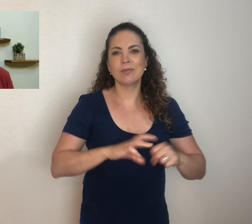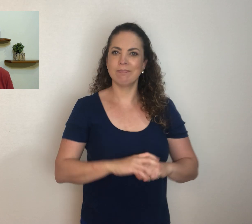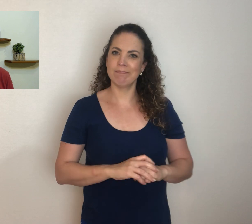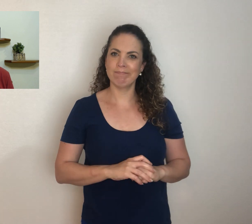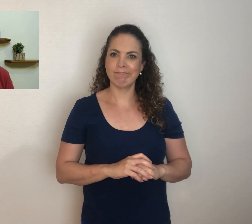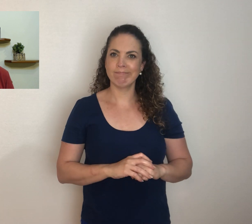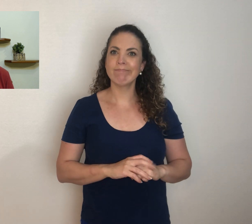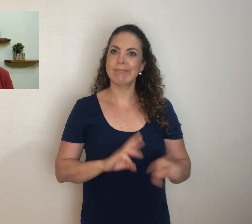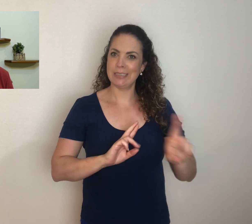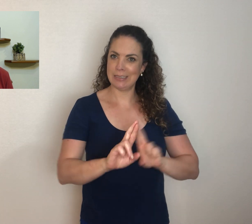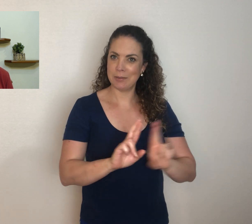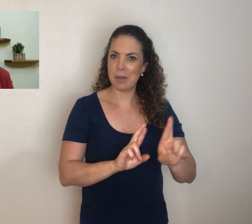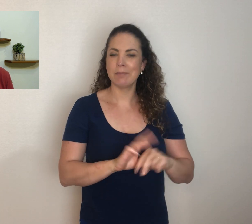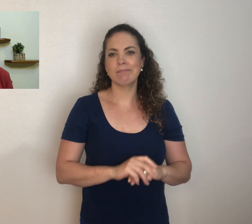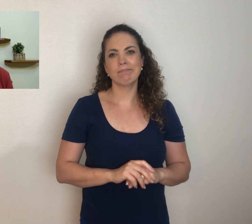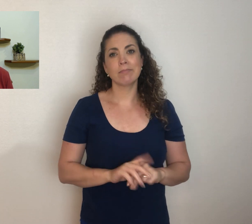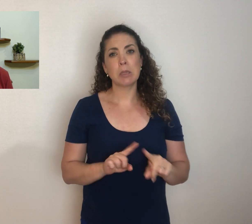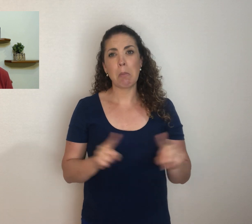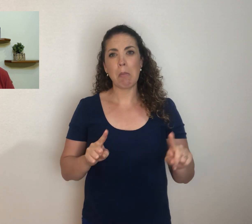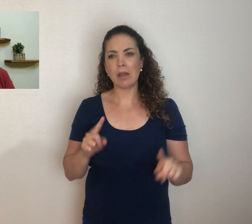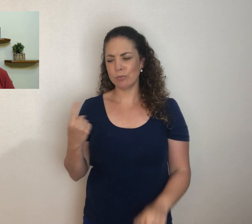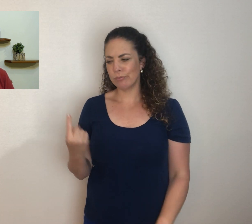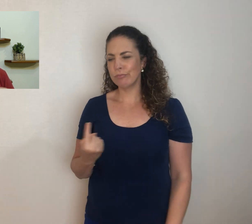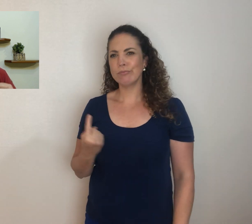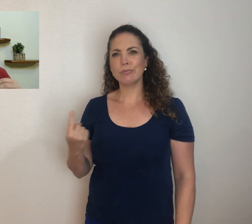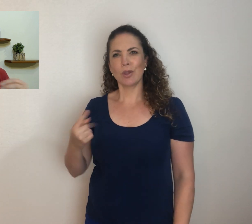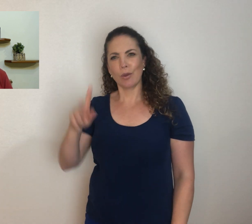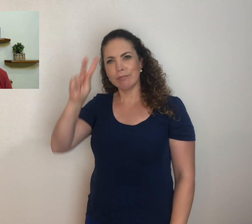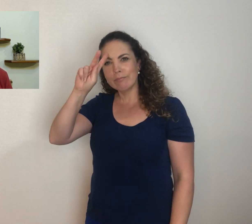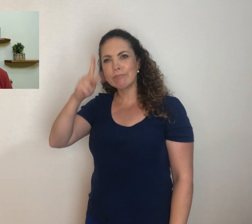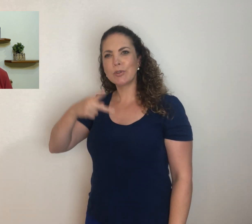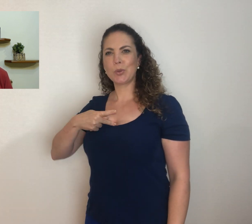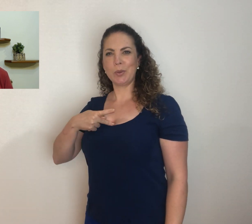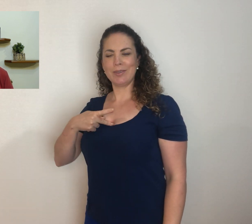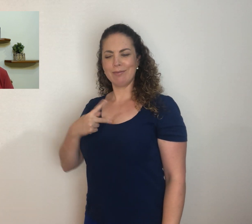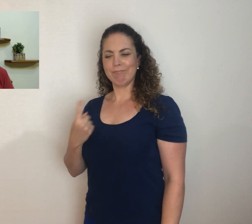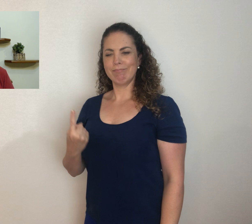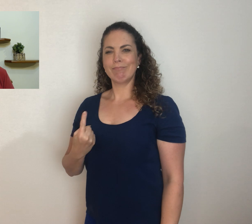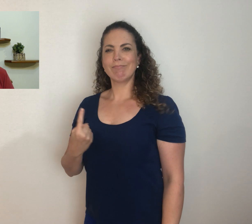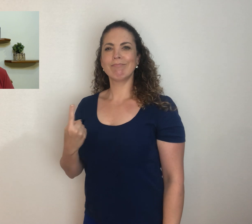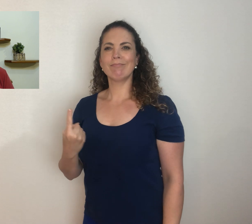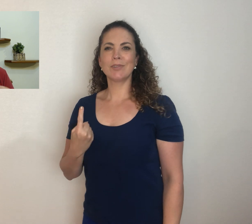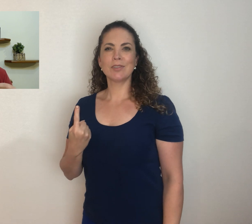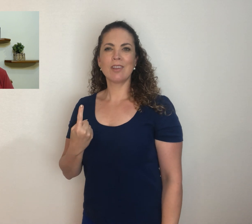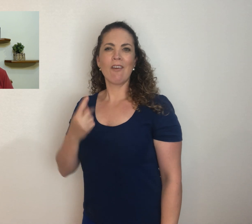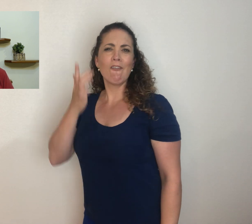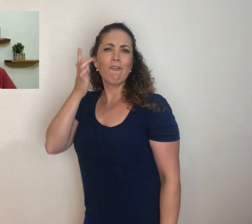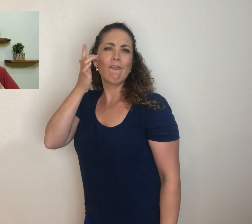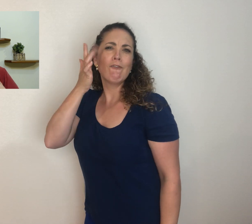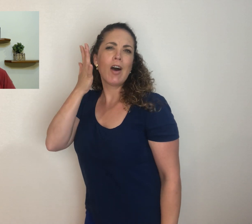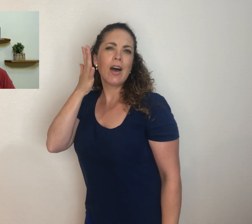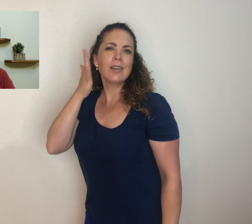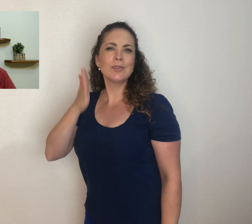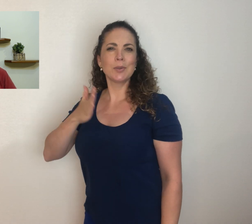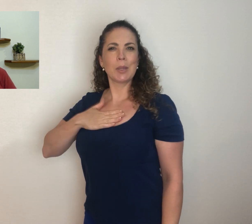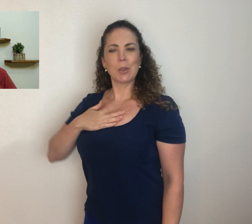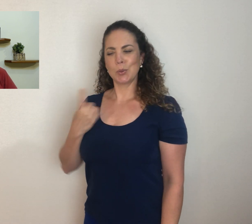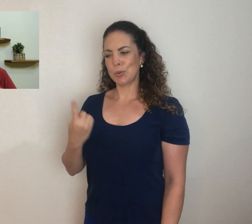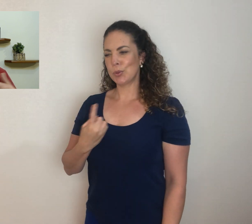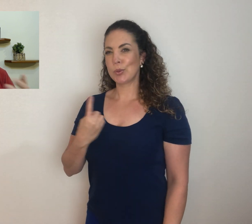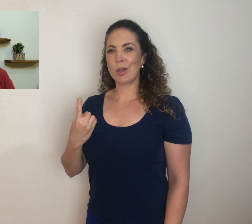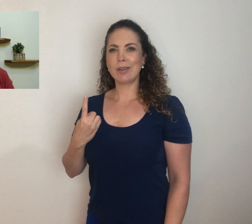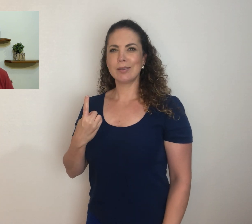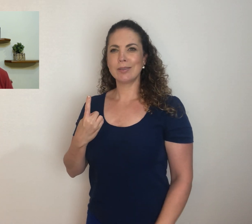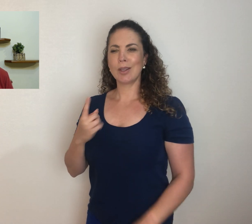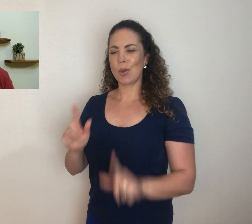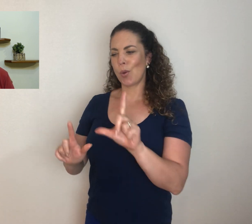a expressão ficar na sua. Cada um fica na sua casa, com os seus aparelhinhos, cada